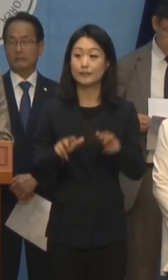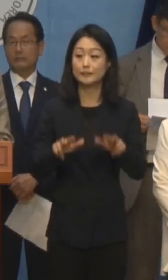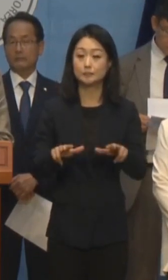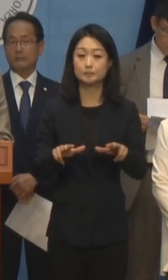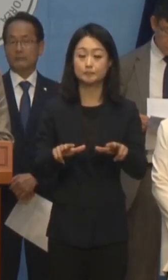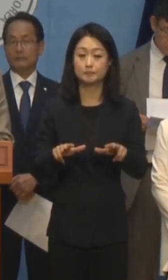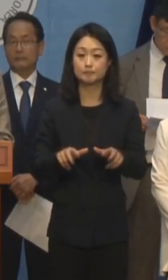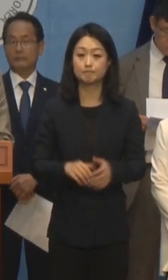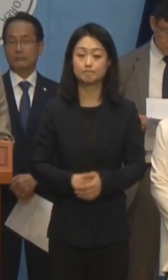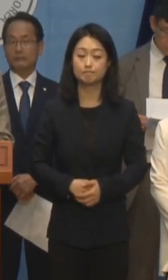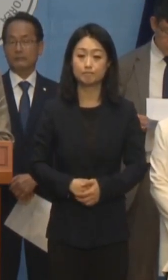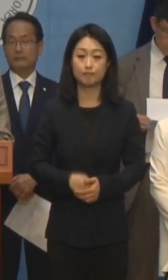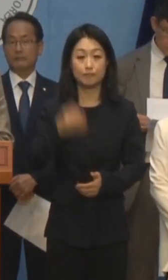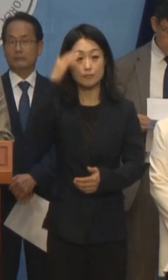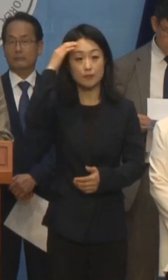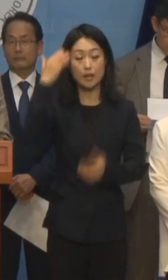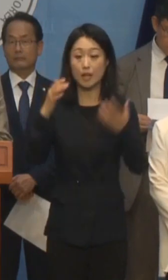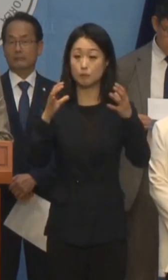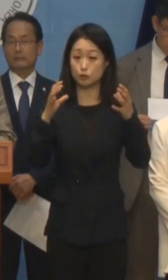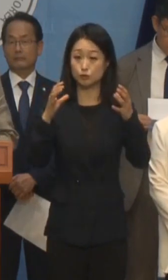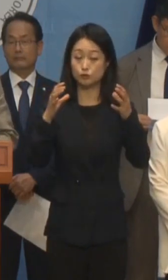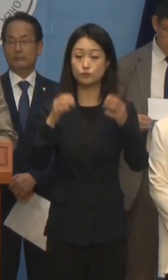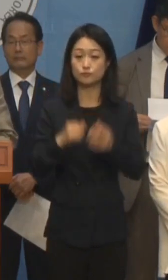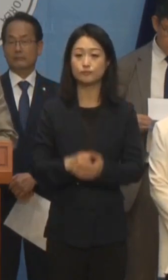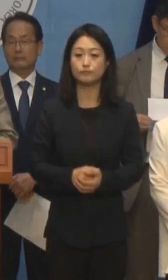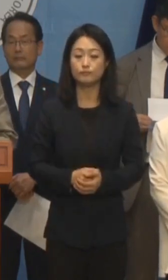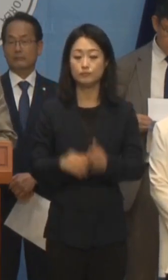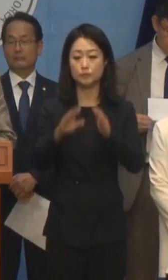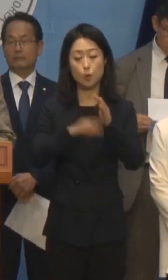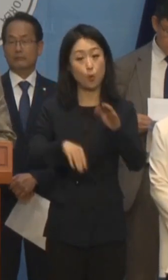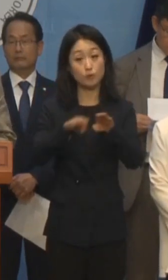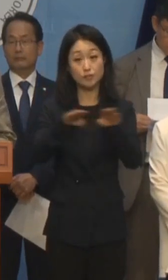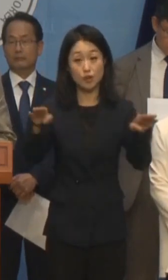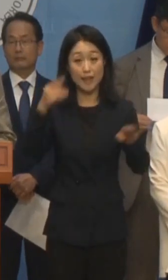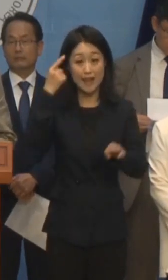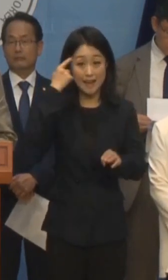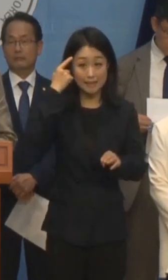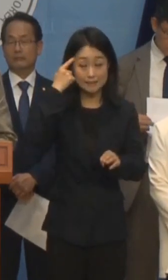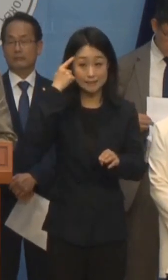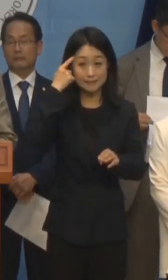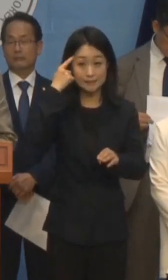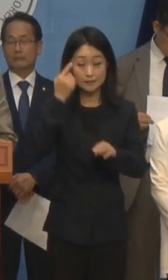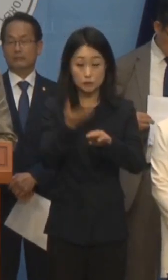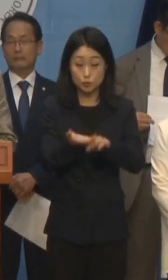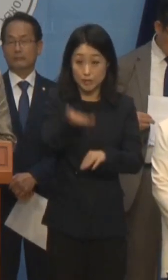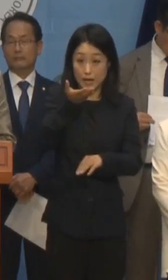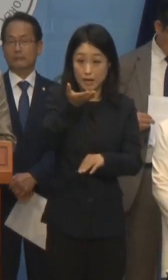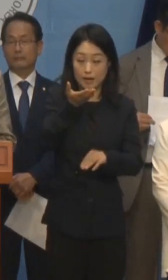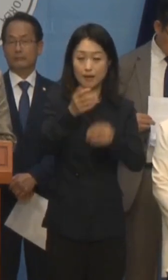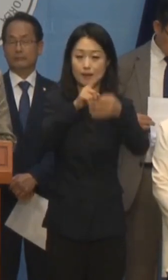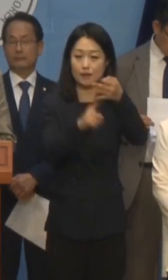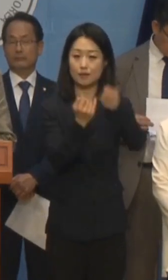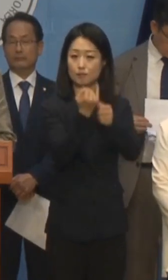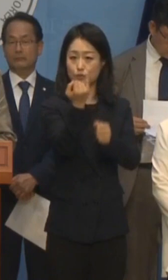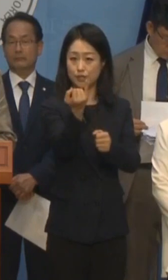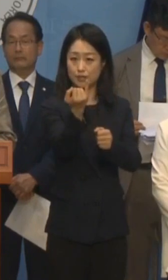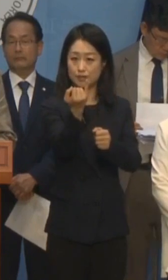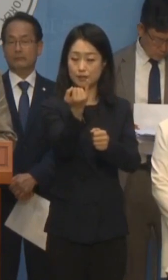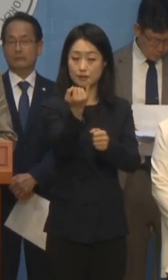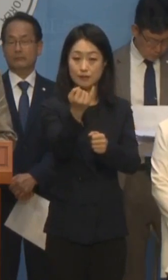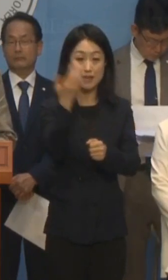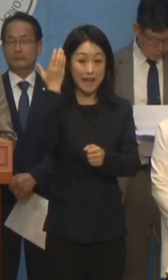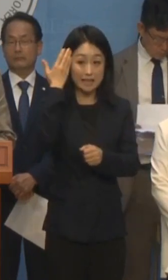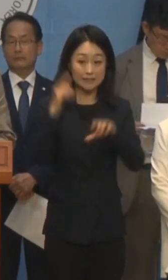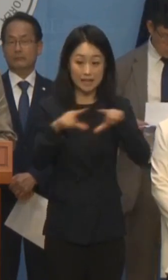지금 대한민국은 공정이라는 가치 위에 김건희가 존재하고, 상식 위에